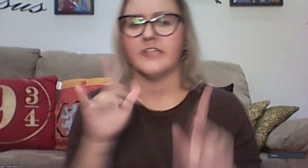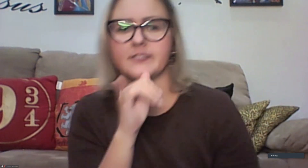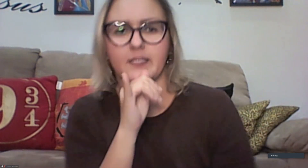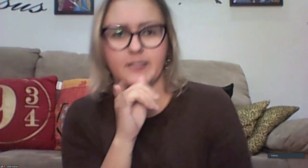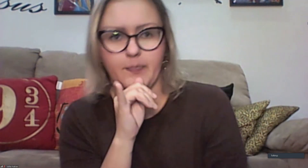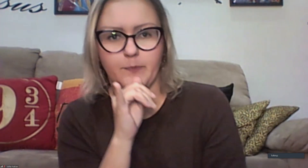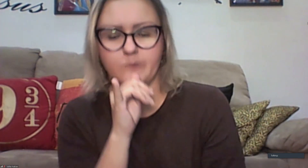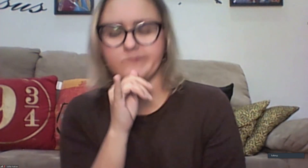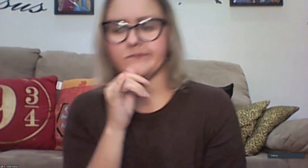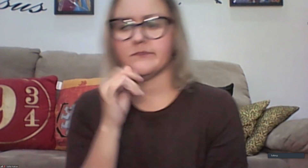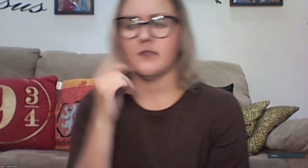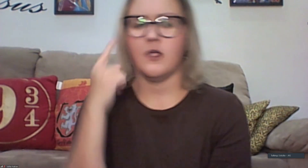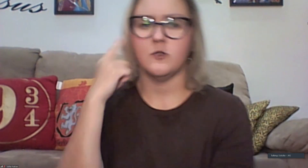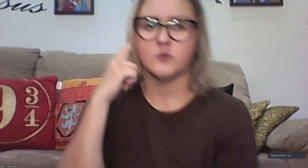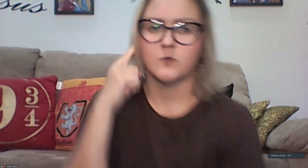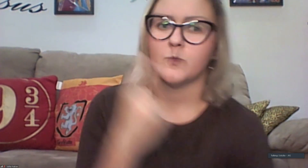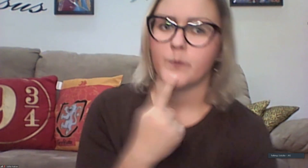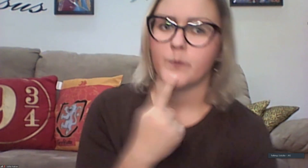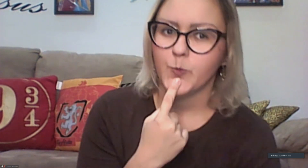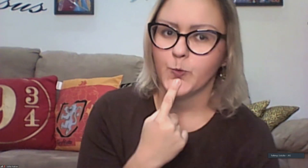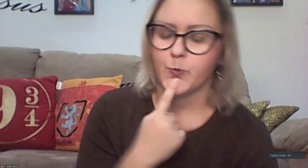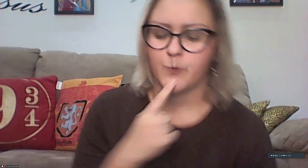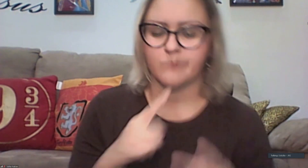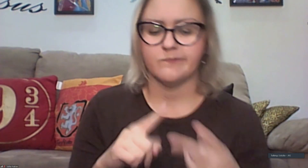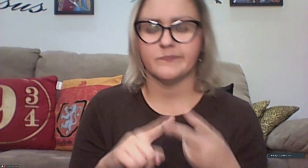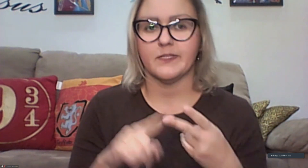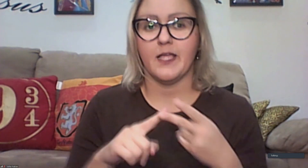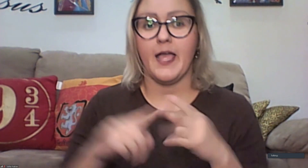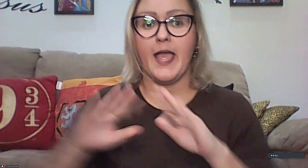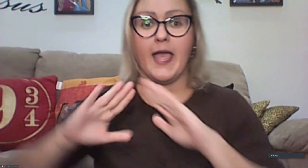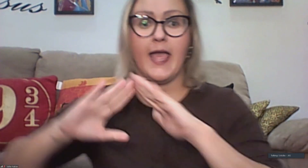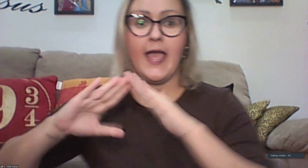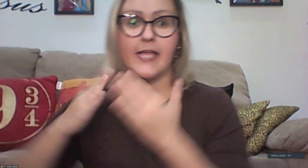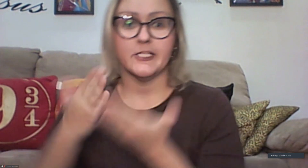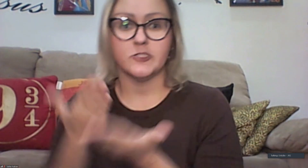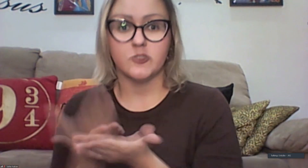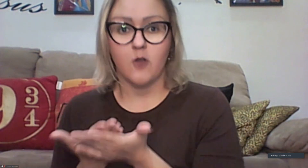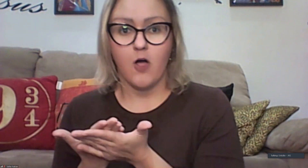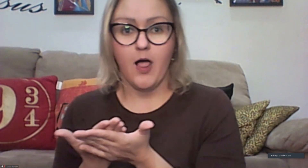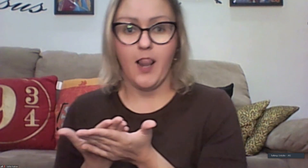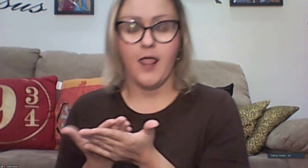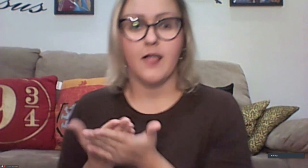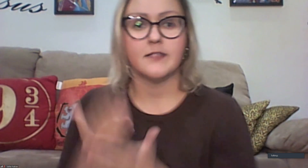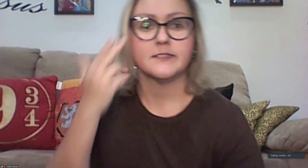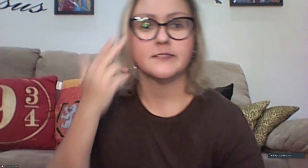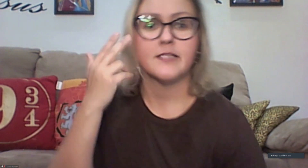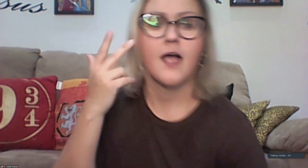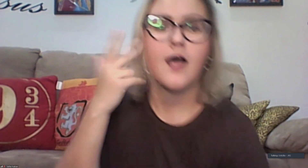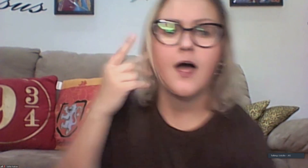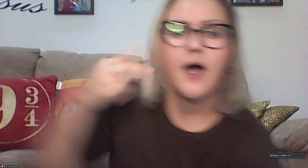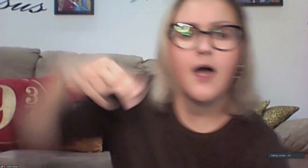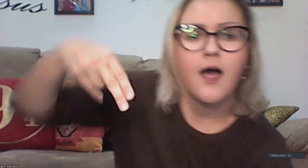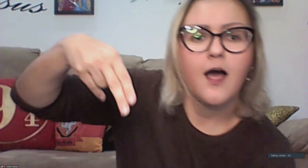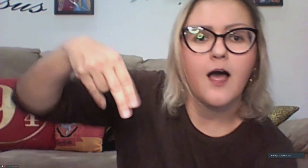utilizar palavras assim diferentes como surdo-mudo, escola normal.